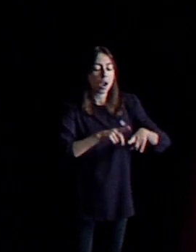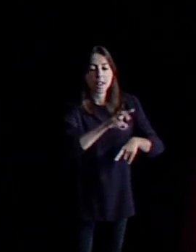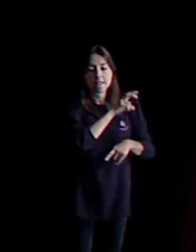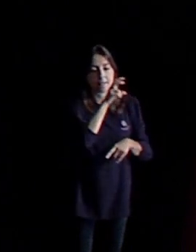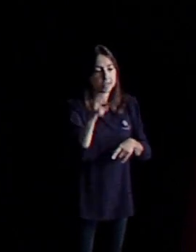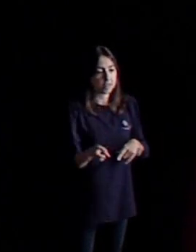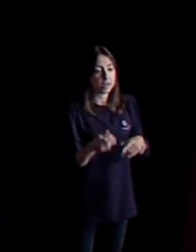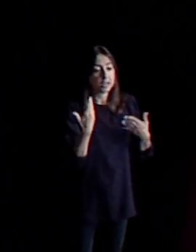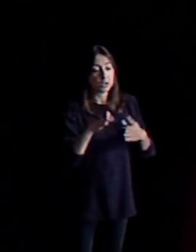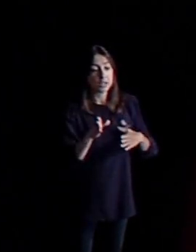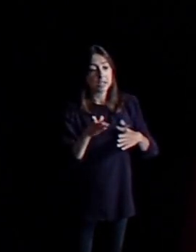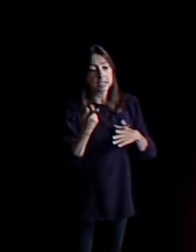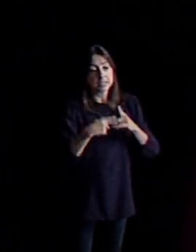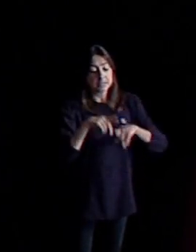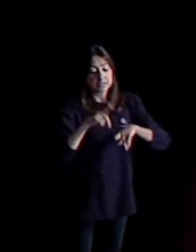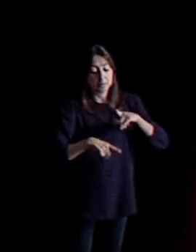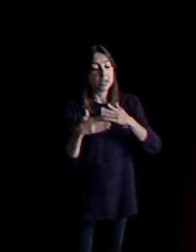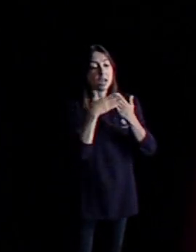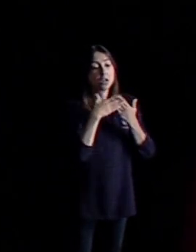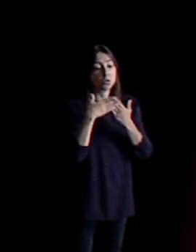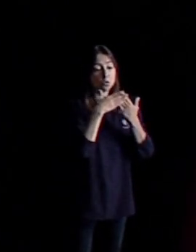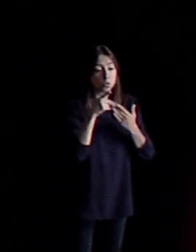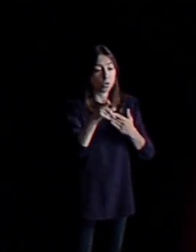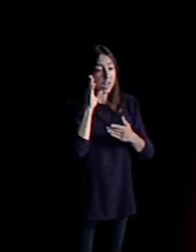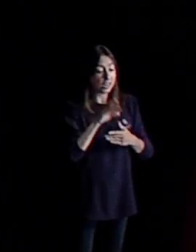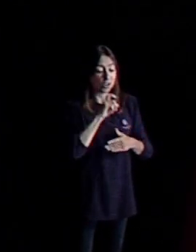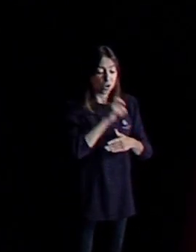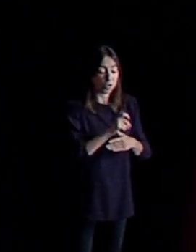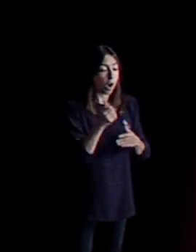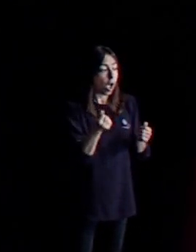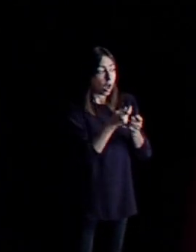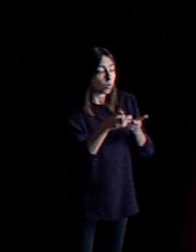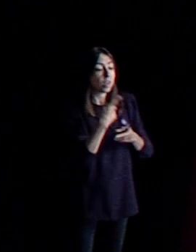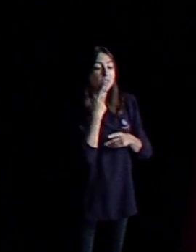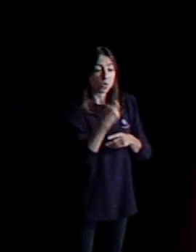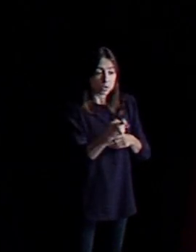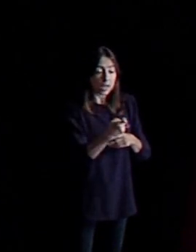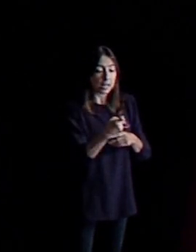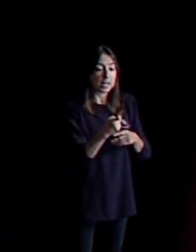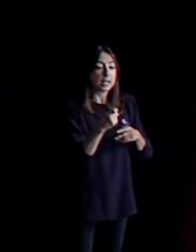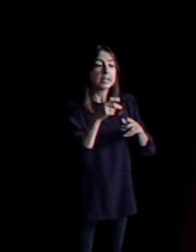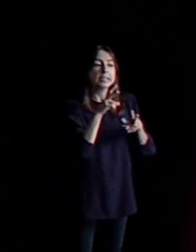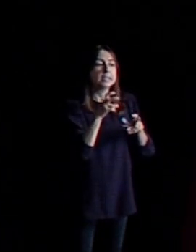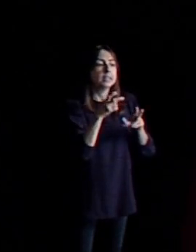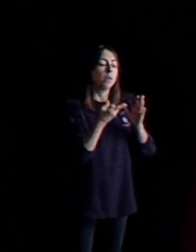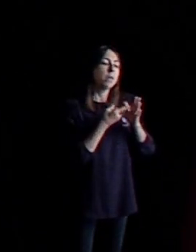tanto, está sujeto el estudio de los delitos de odio a una serie de dificultades a nivel de metodología